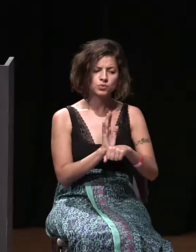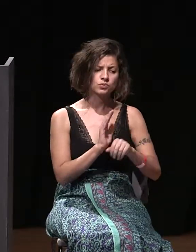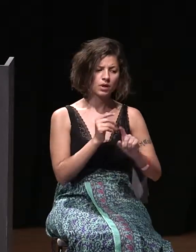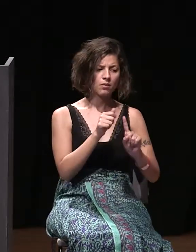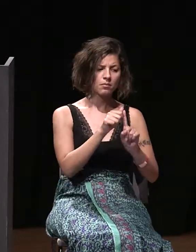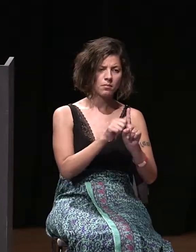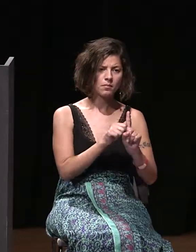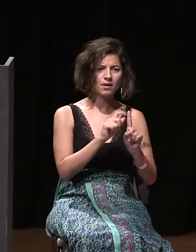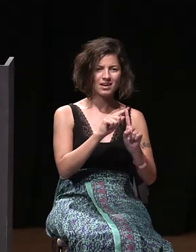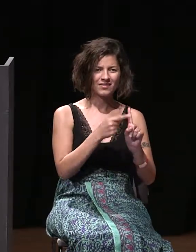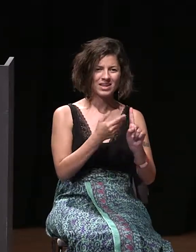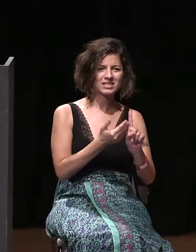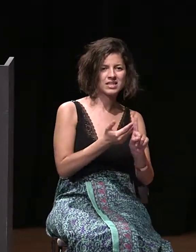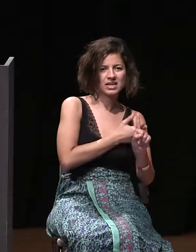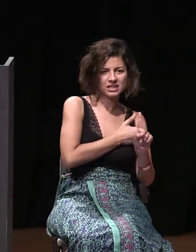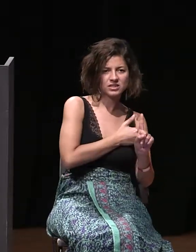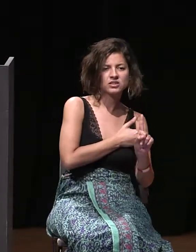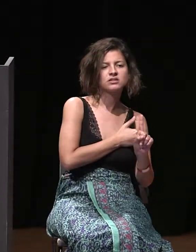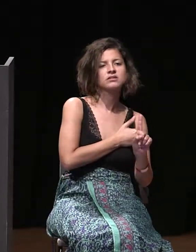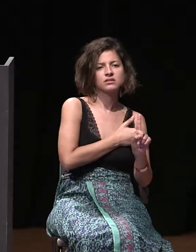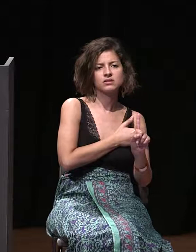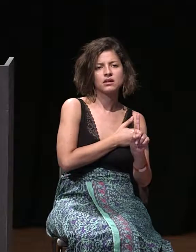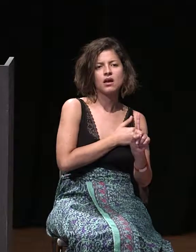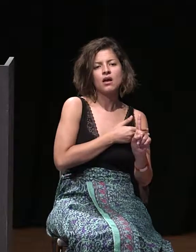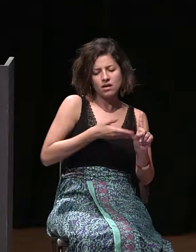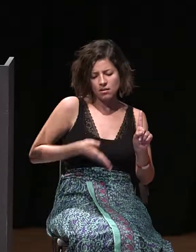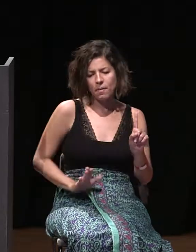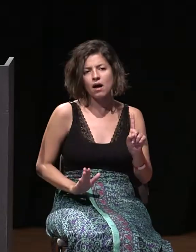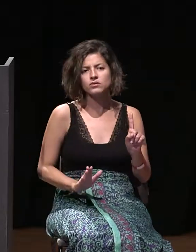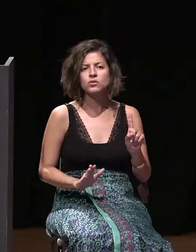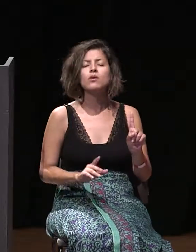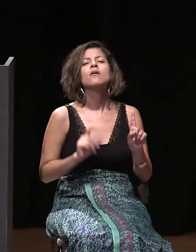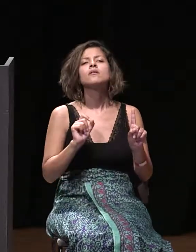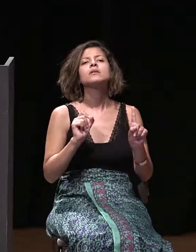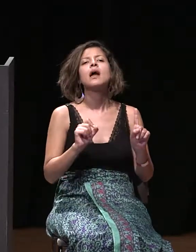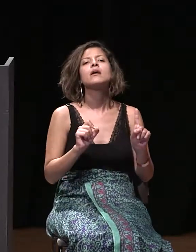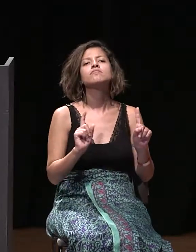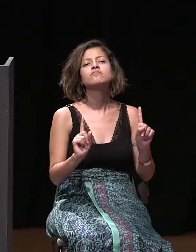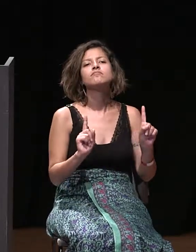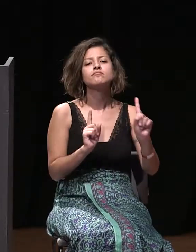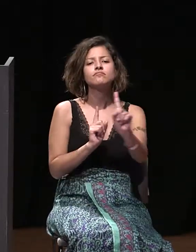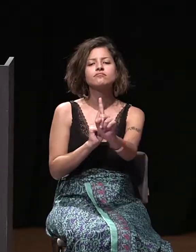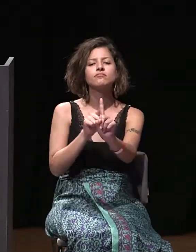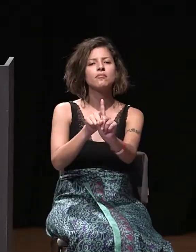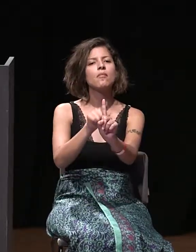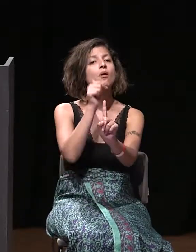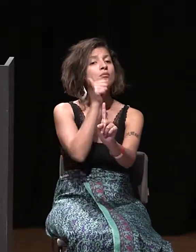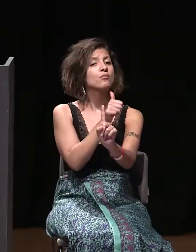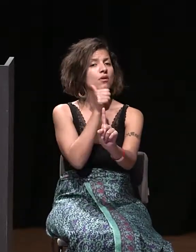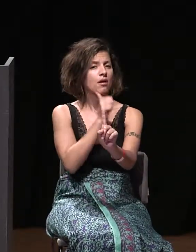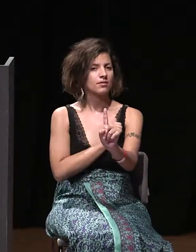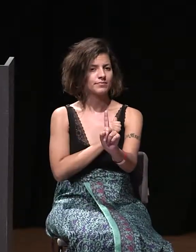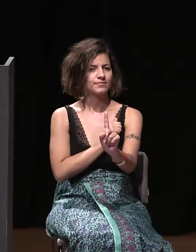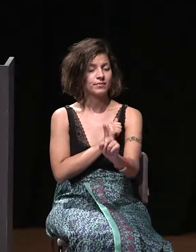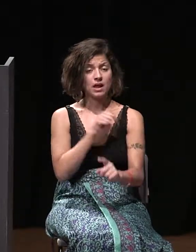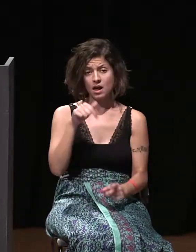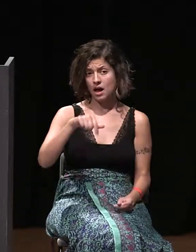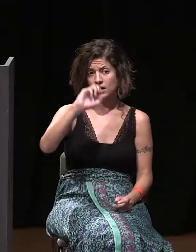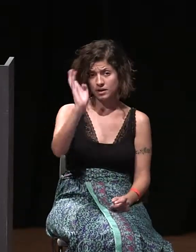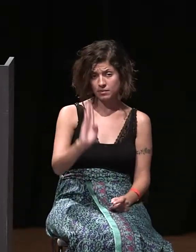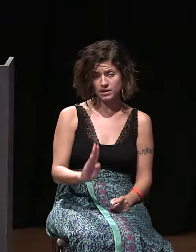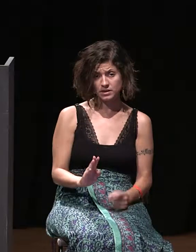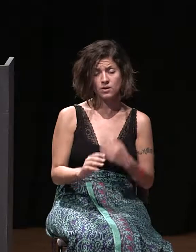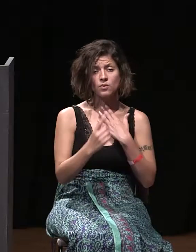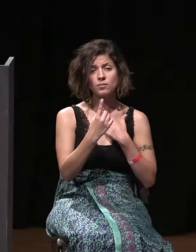desse momento, né? Então, o que eu quero dizer com isso? O parto, ao longo da história, e principalmente depois da década de 70 aqui no Brasil,